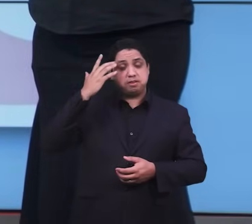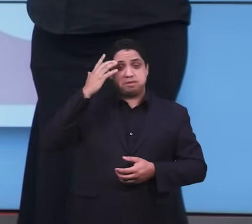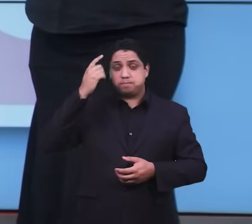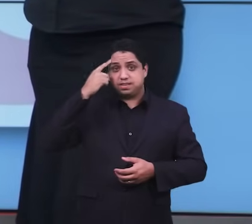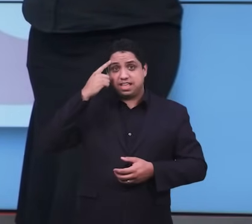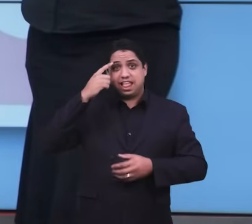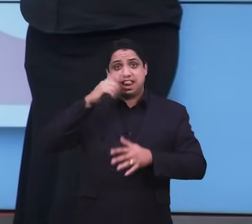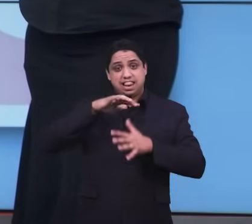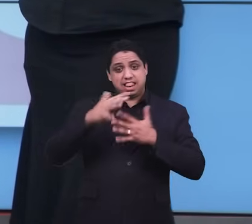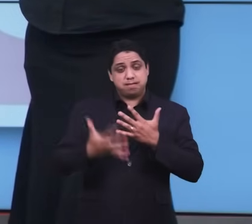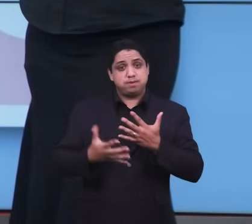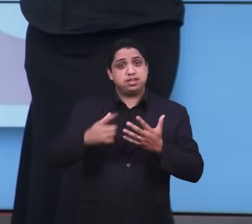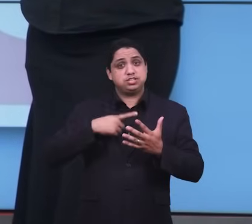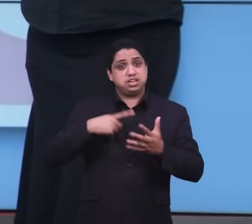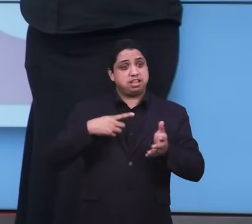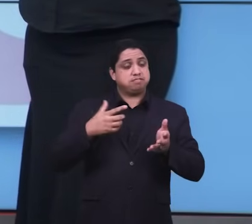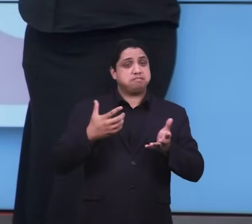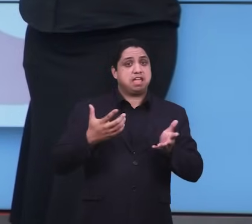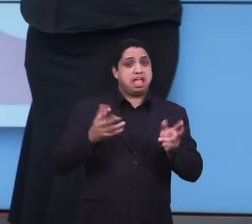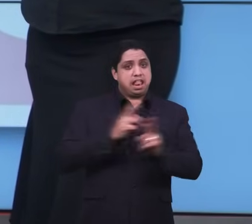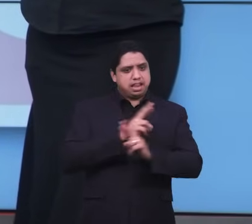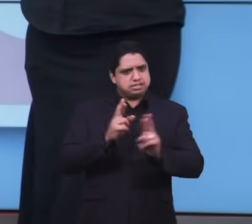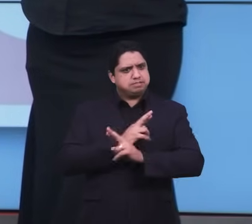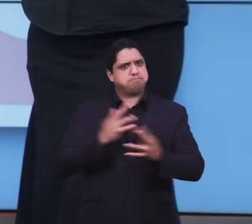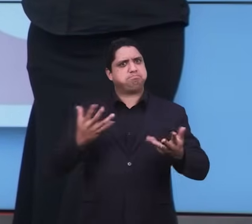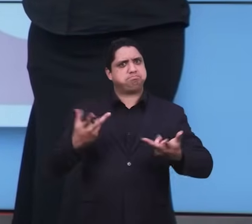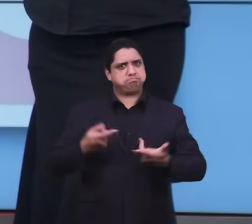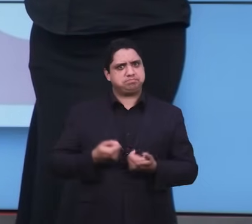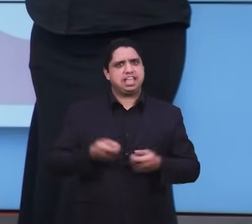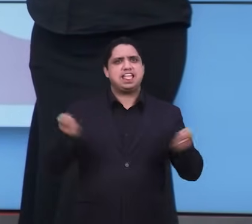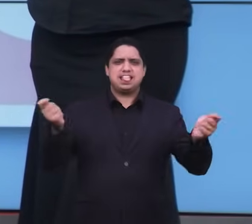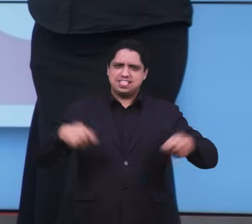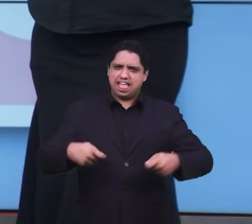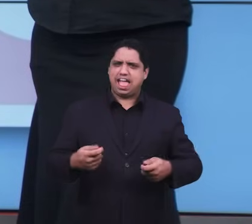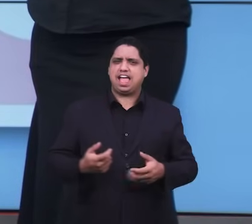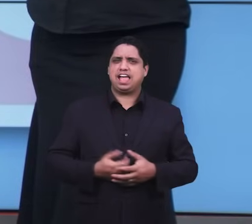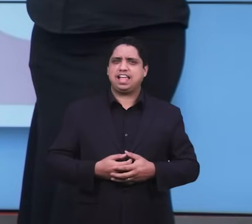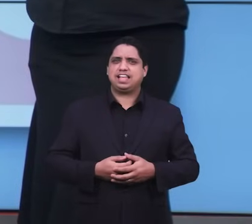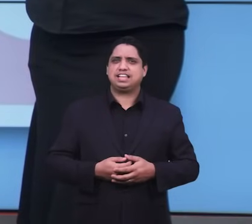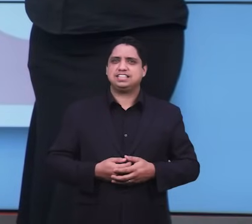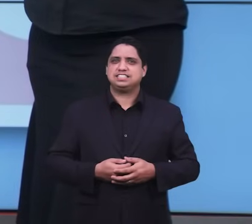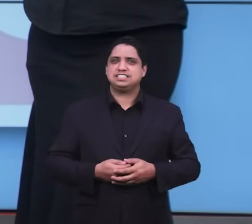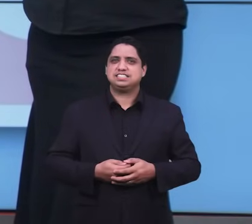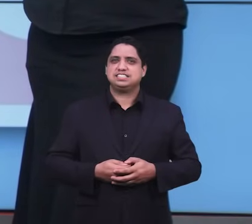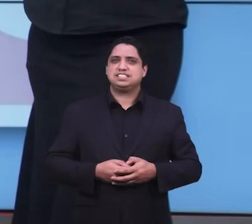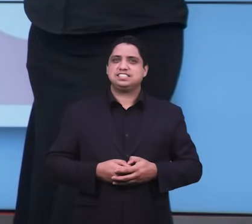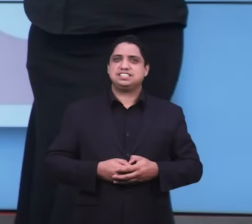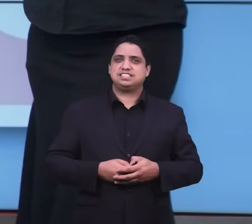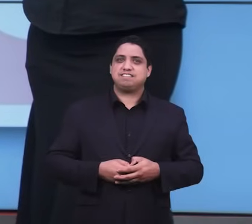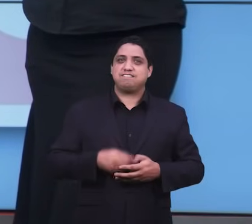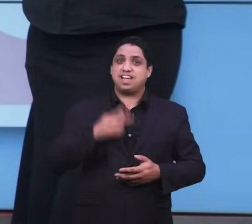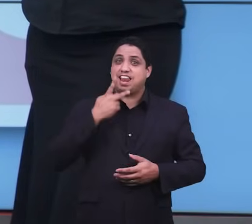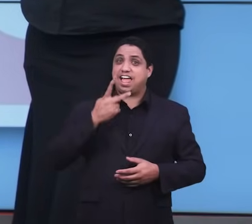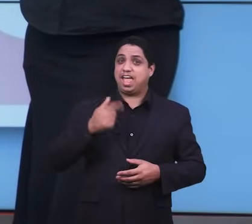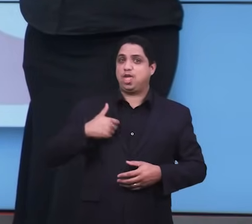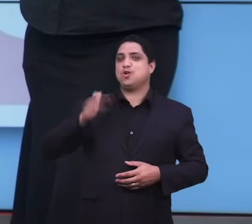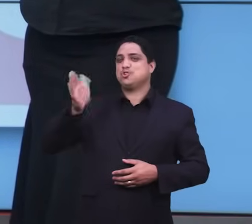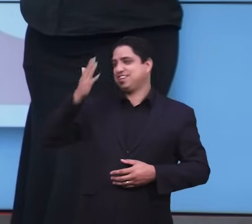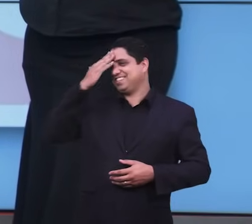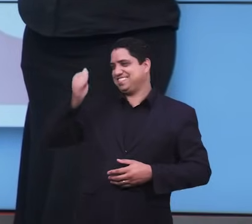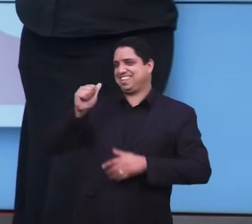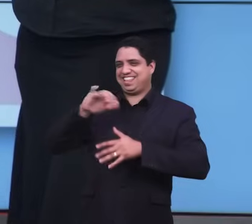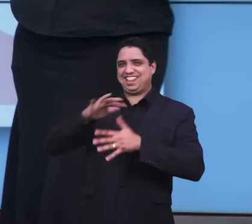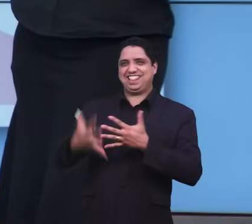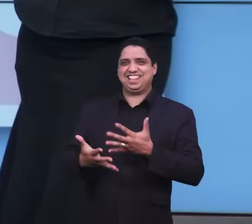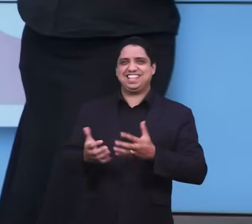Libras tivesse essa interação assim tão maravilhosa que dá pra gente até falar já. Eu já sei Libras.